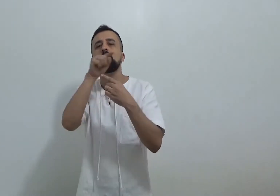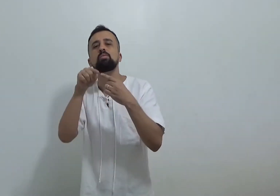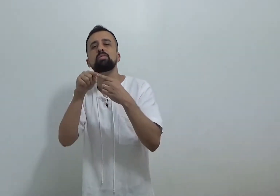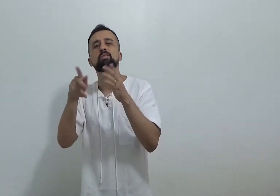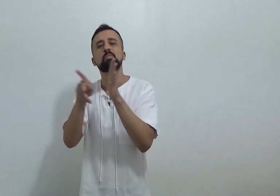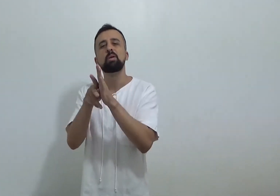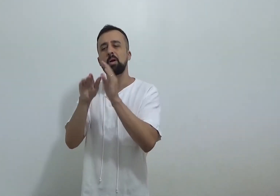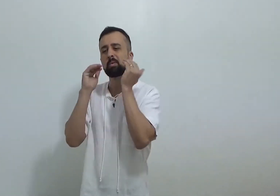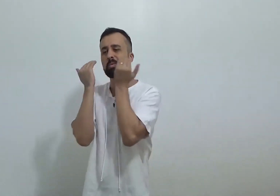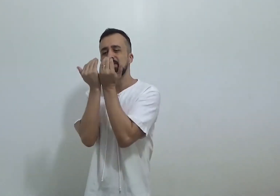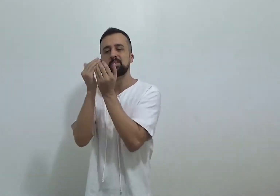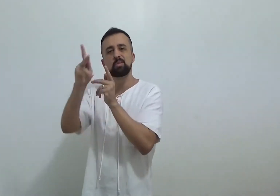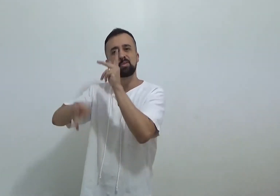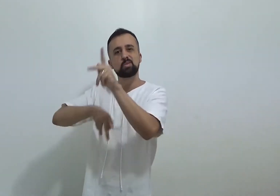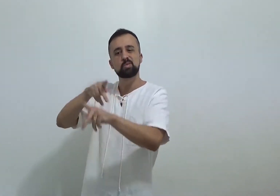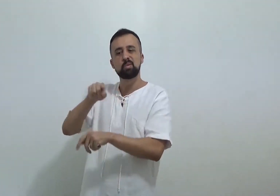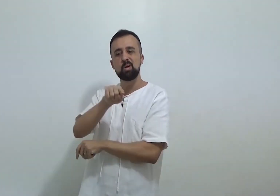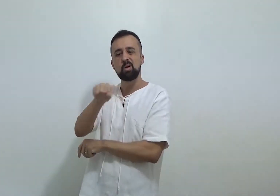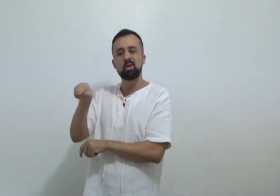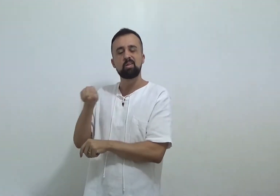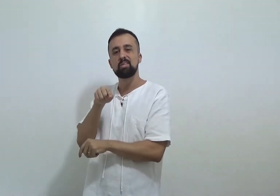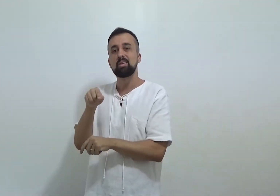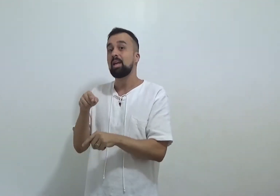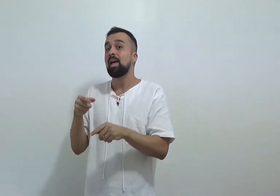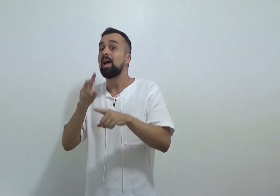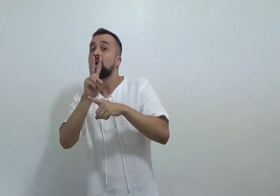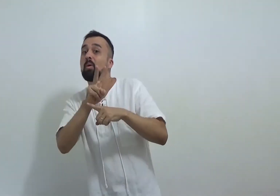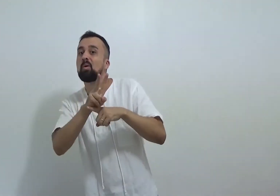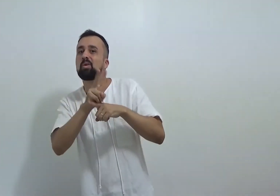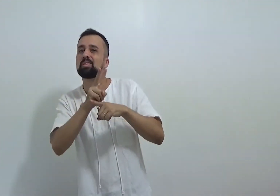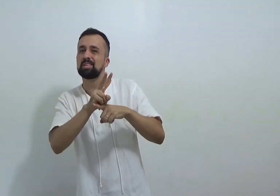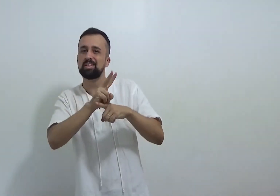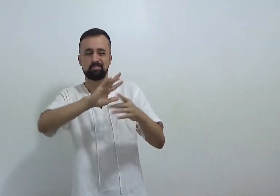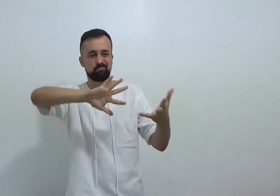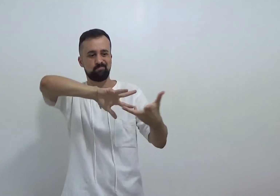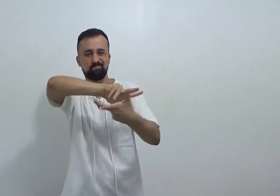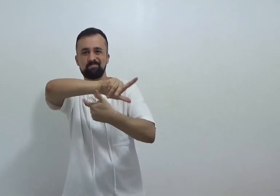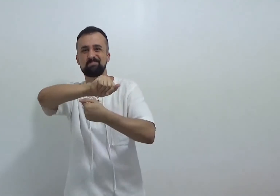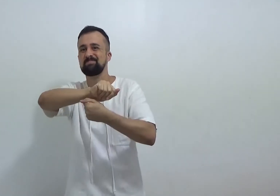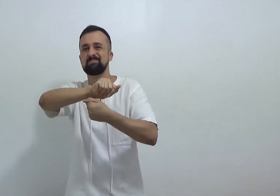Assim, a missão desses povos é cuidar da terra,